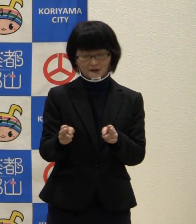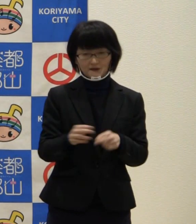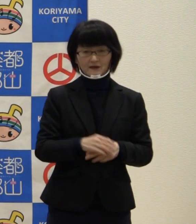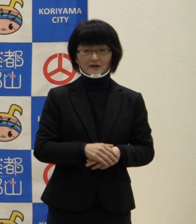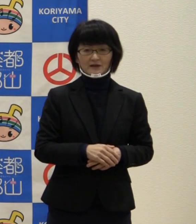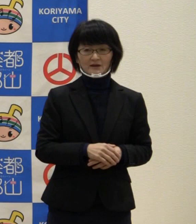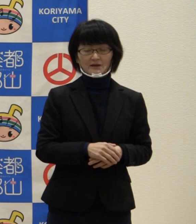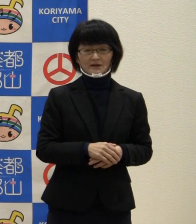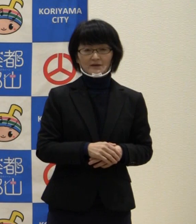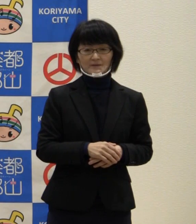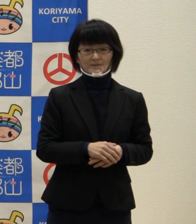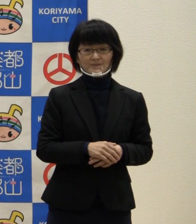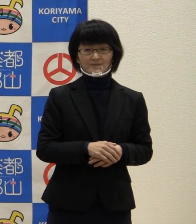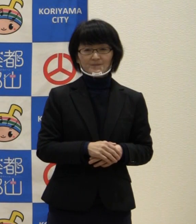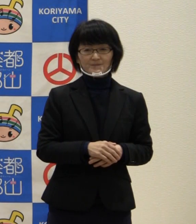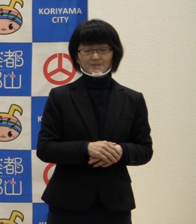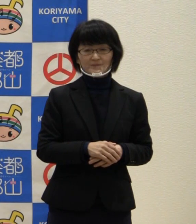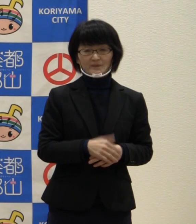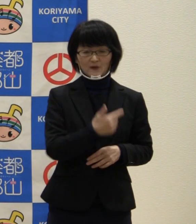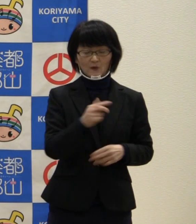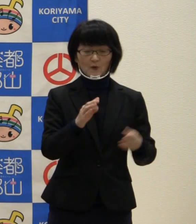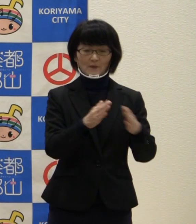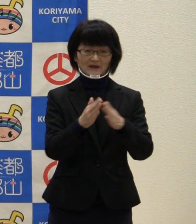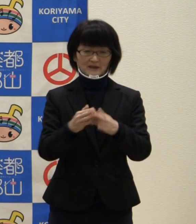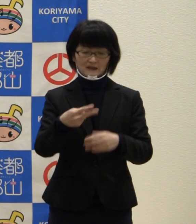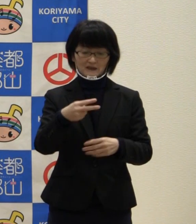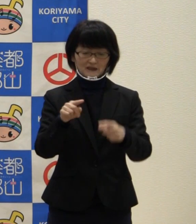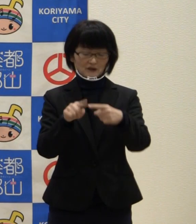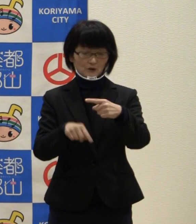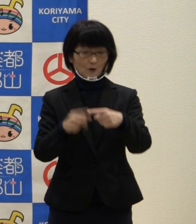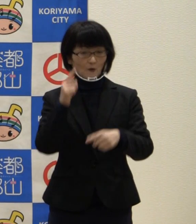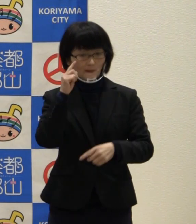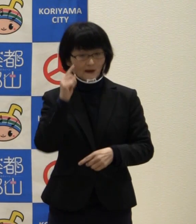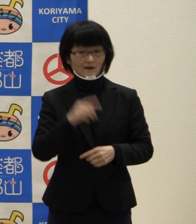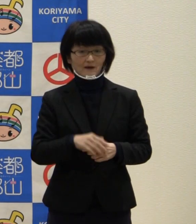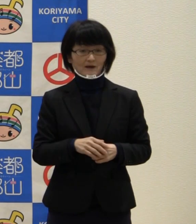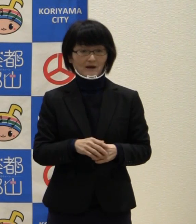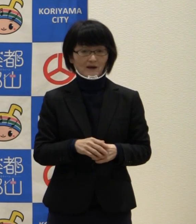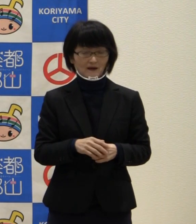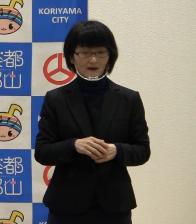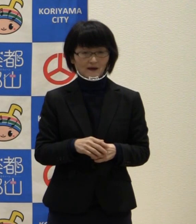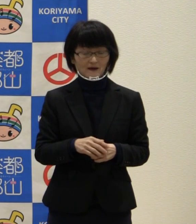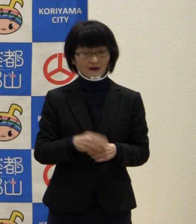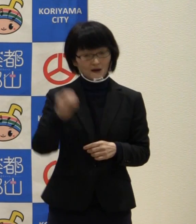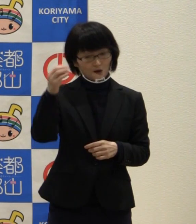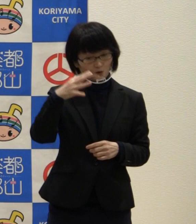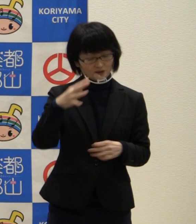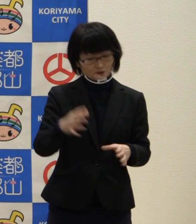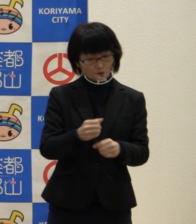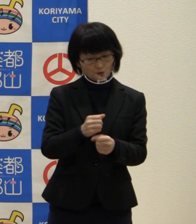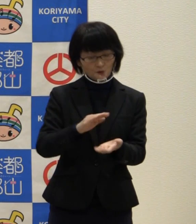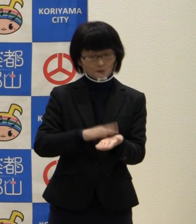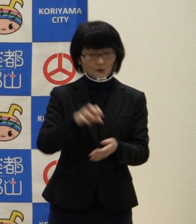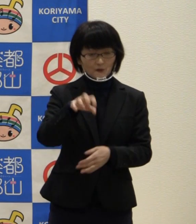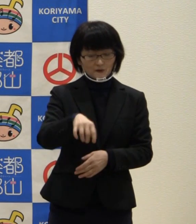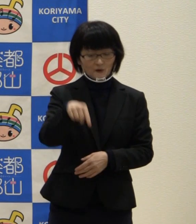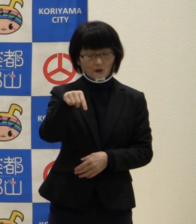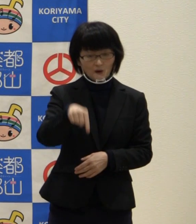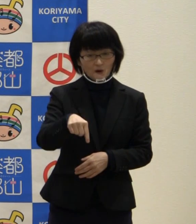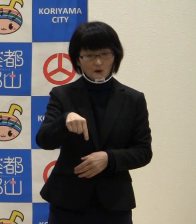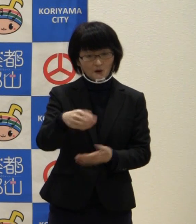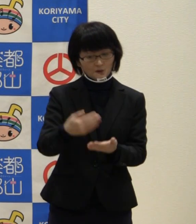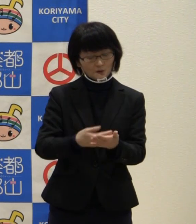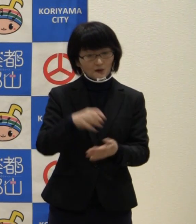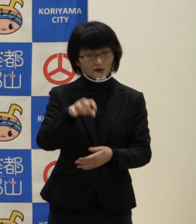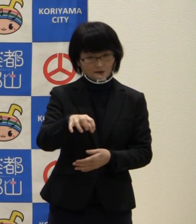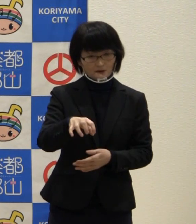でございます。それから大町二丁目地区旧星総合病院のさん の旧